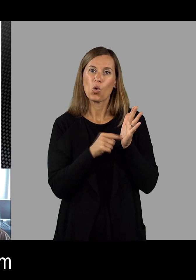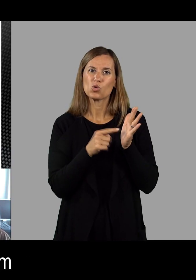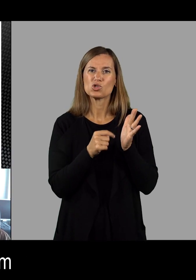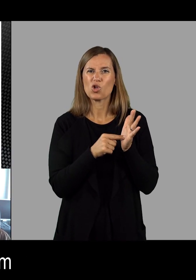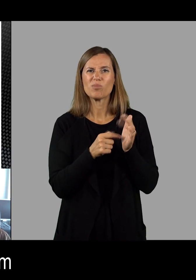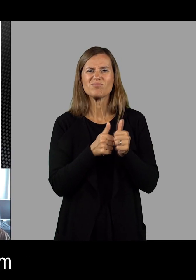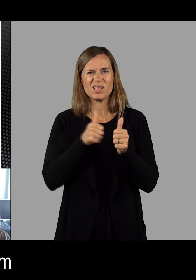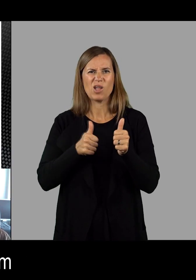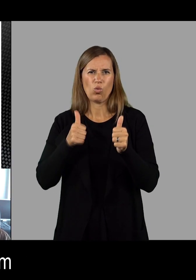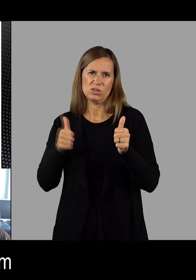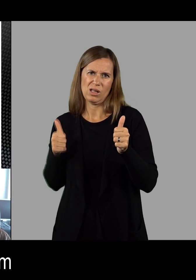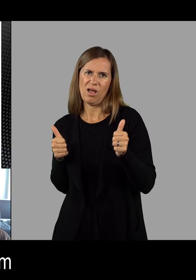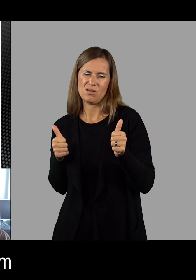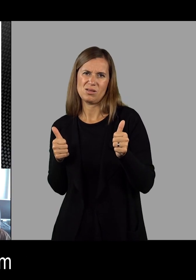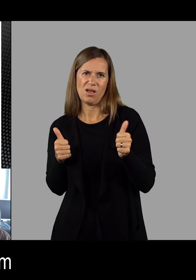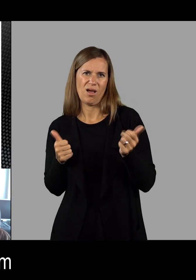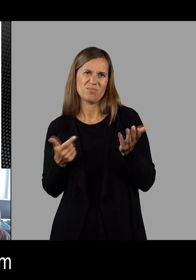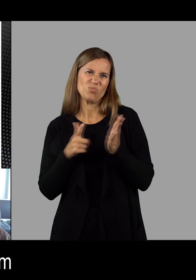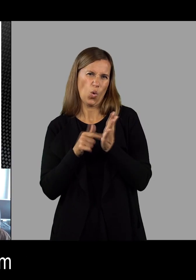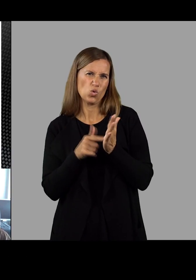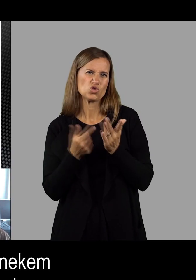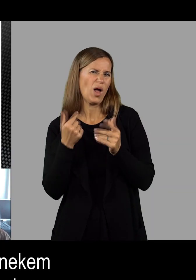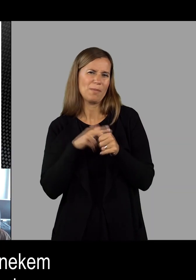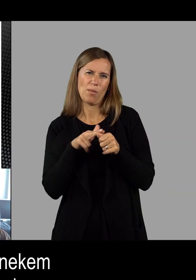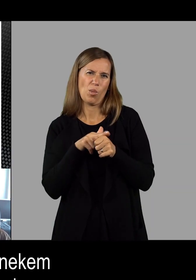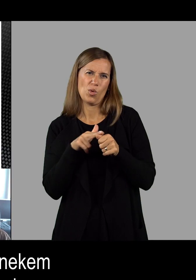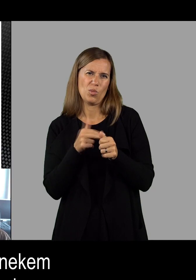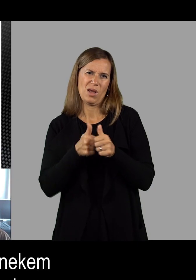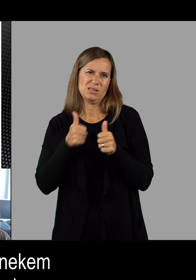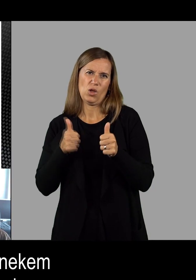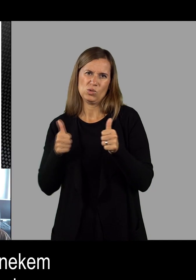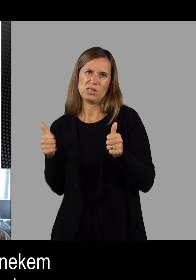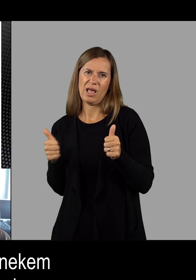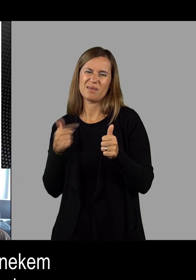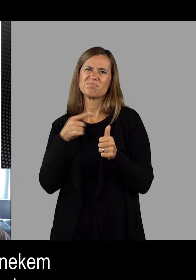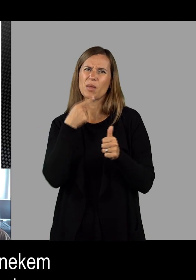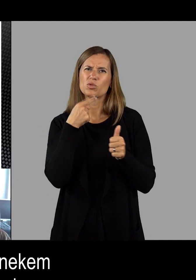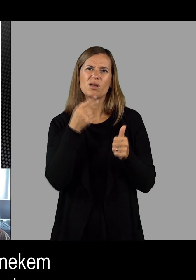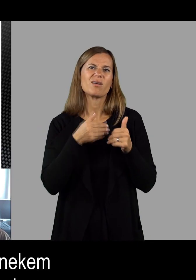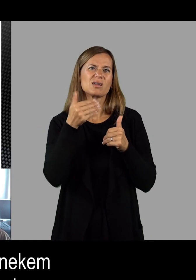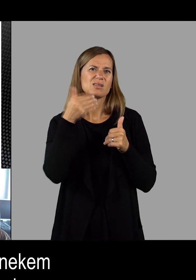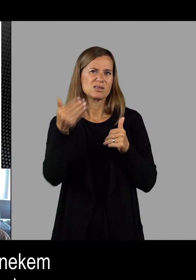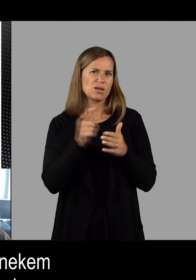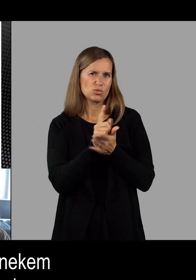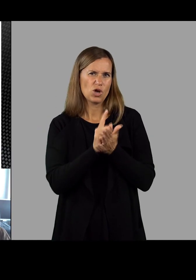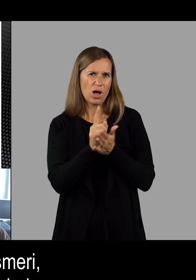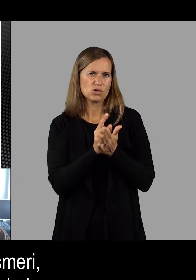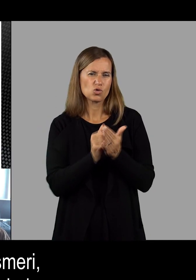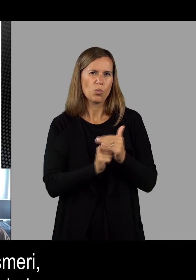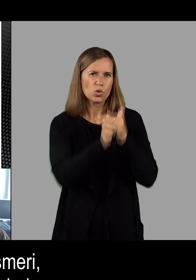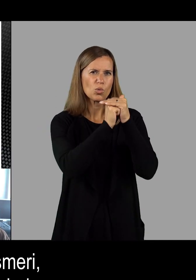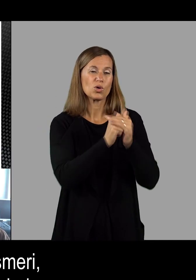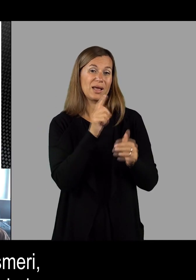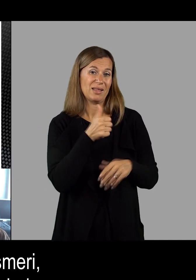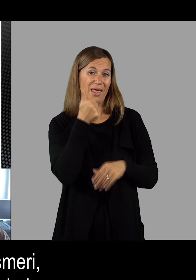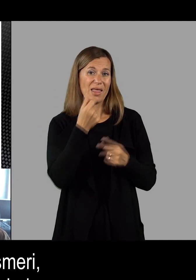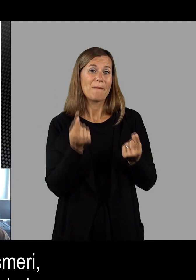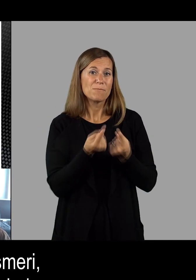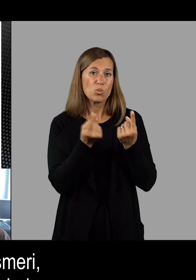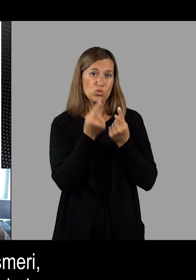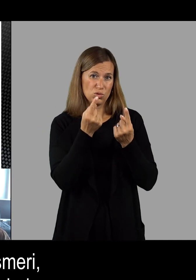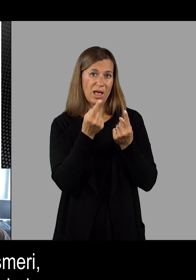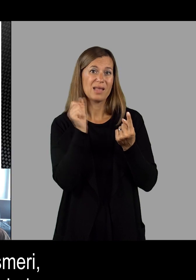pogosto izostaja, povsem ali pa vsaj zaostaja, da se nekako napoveduje v nekem kasnejšem času morebitno podporo. In ena pobuda ravno v